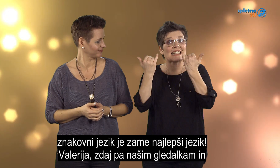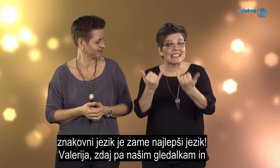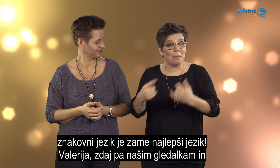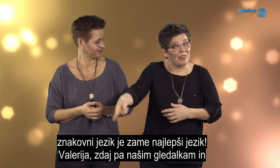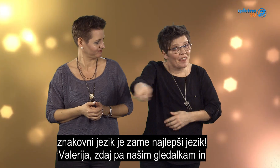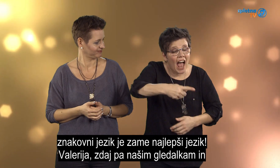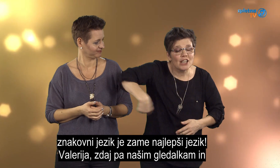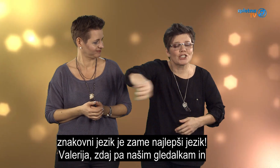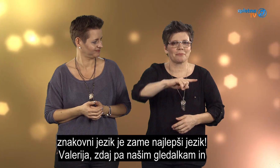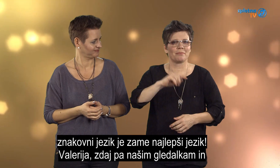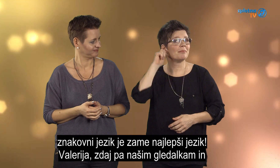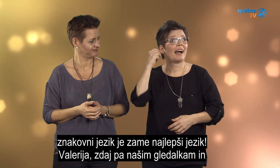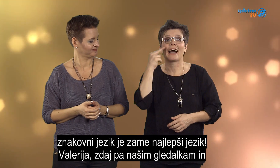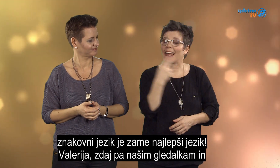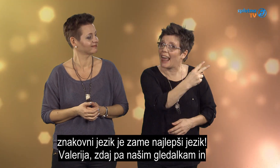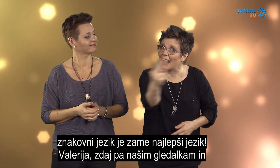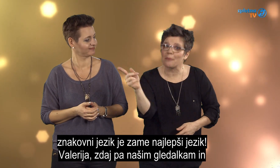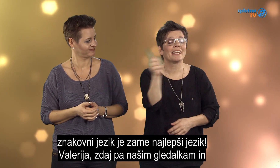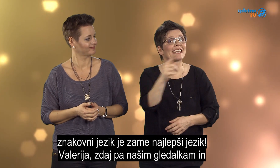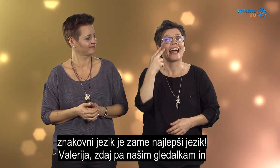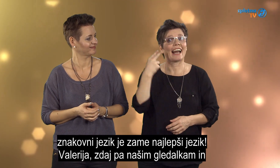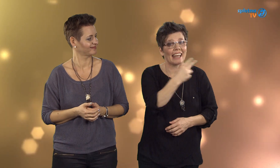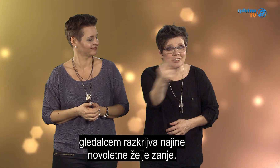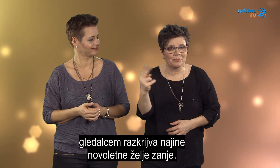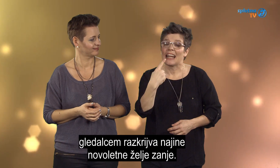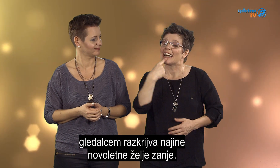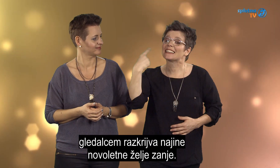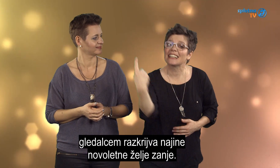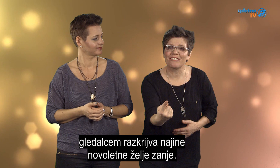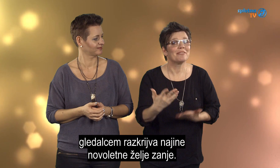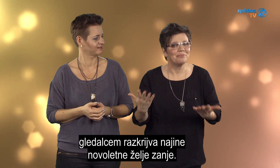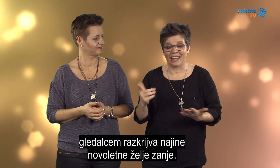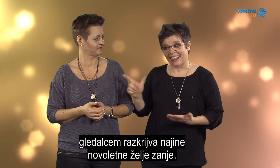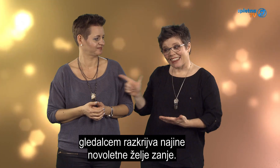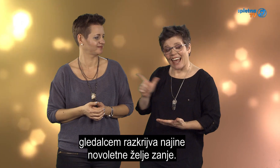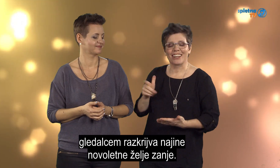pa našim gledalkam in gledalcem razkriva najine novoletne želje zanje.